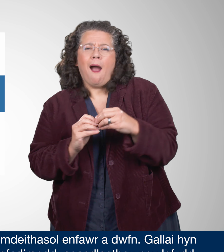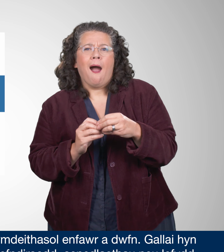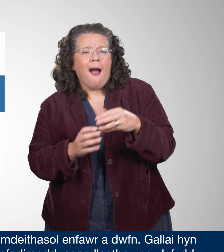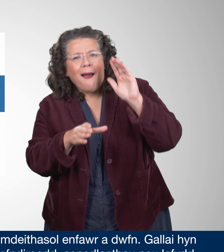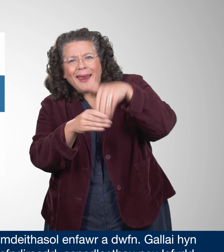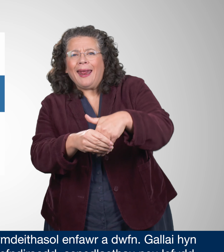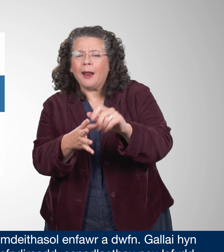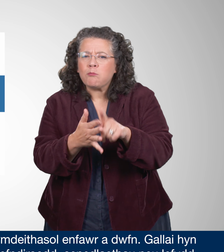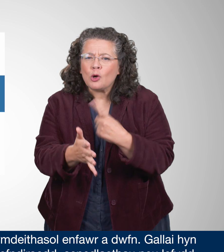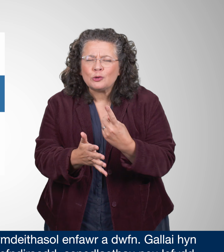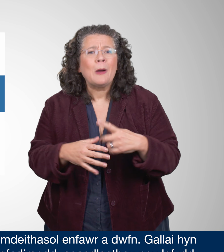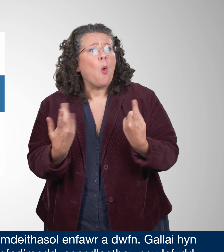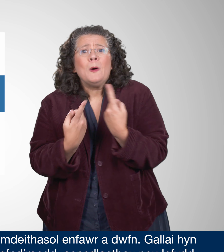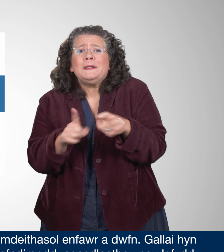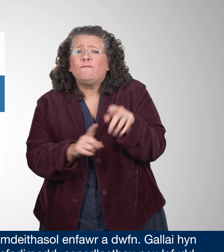neu lefydd.